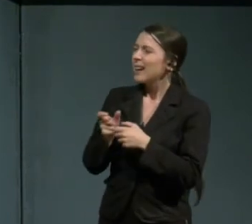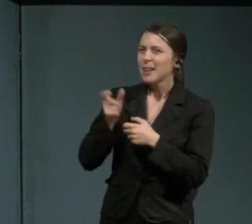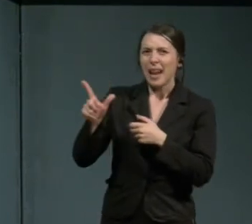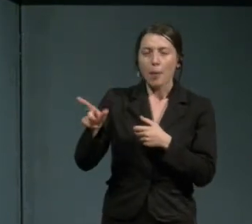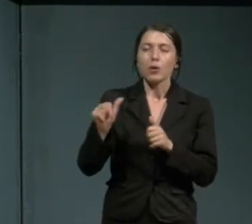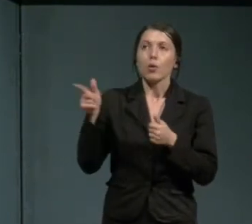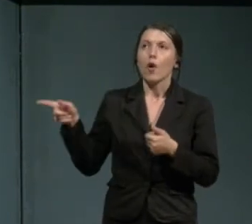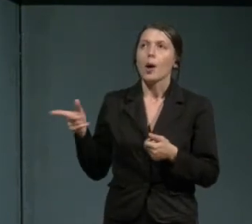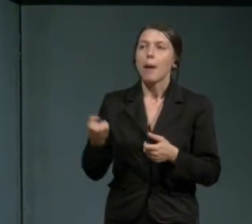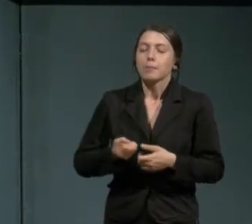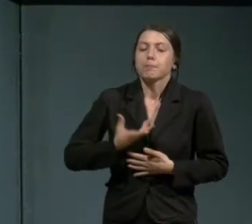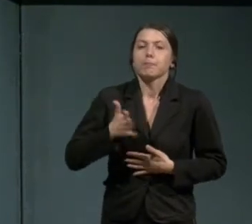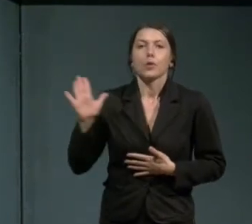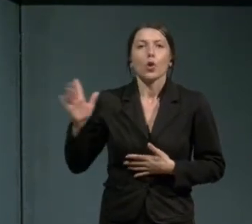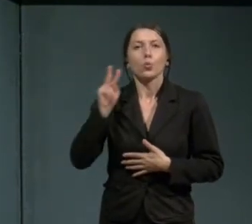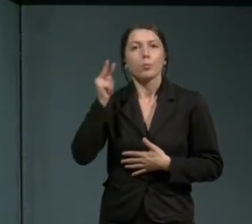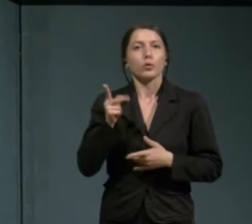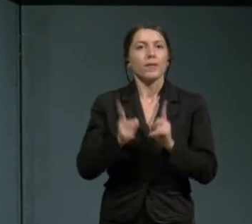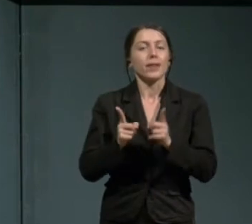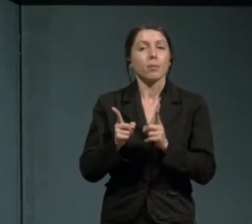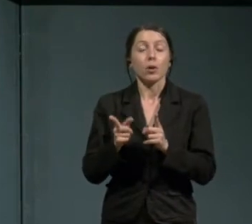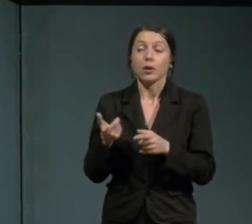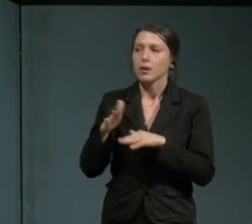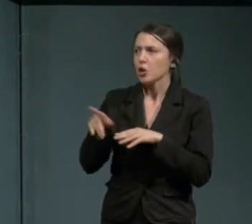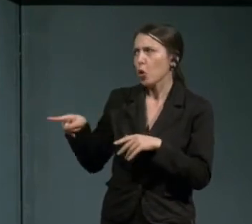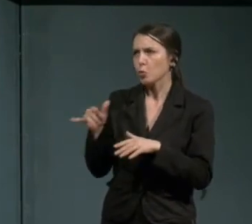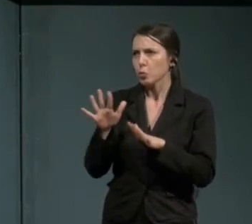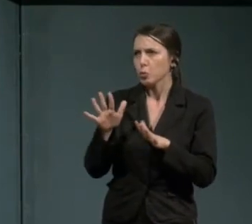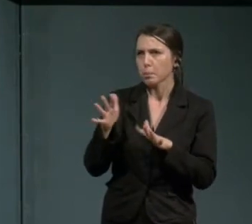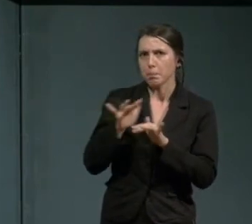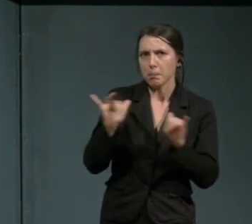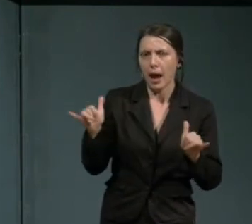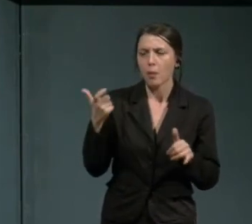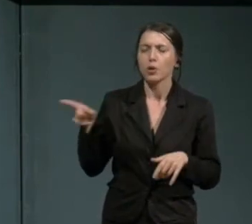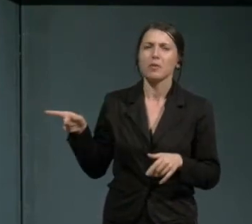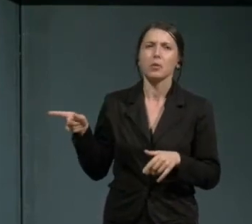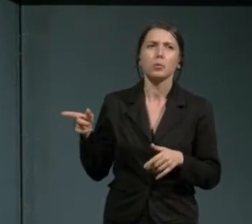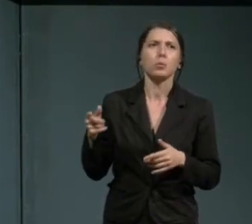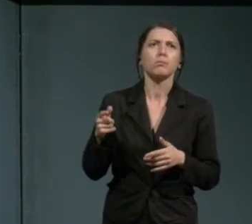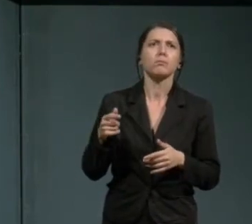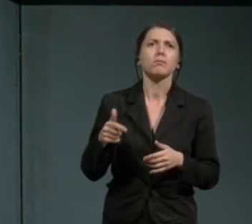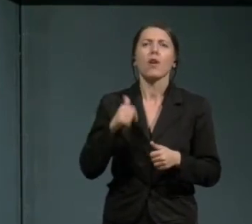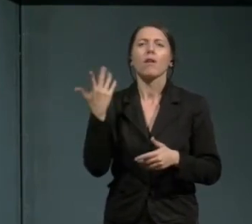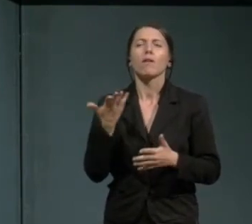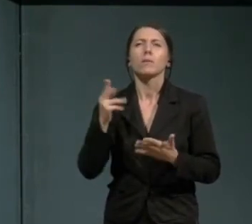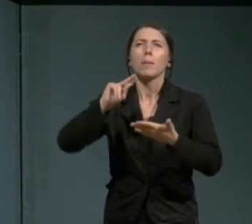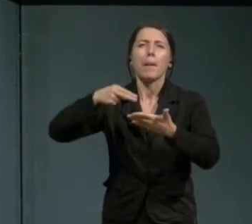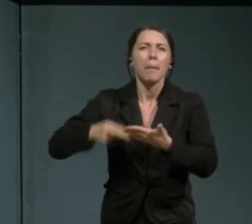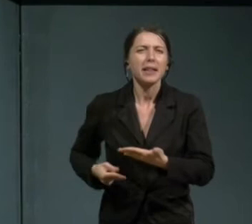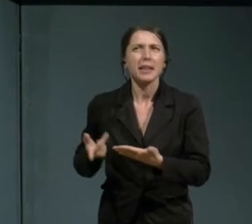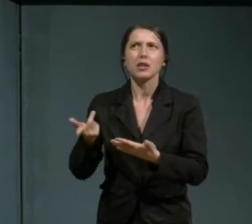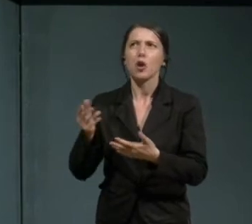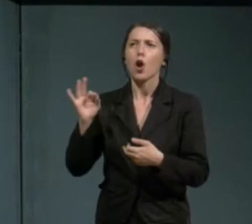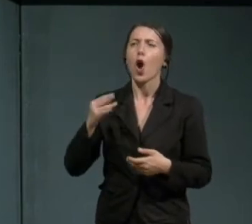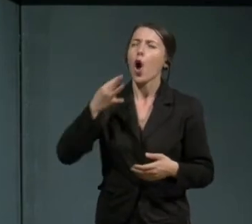cosa che di solito non fai cioè non servono di quegli scrittori che appunto come dice prima firma la petizione di continuo come comunque fanno continuamente